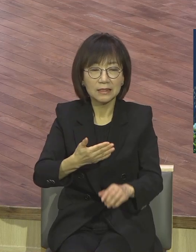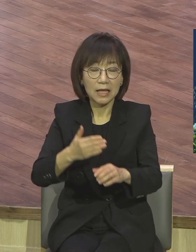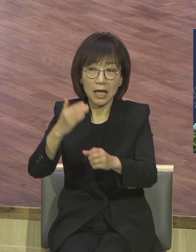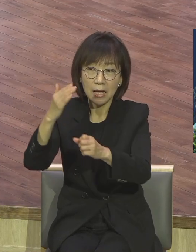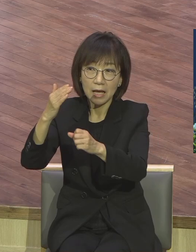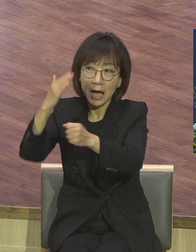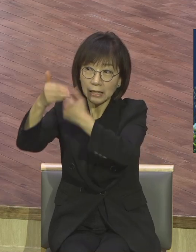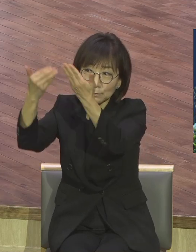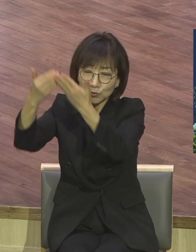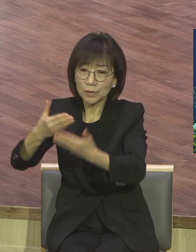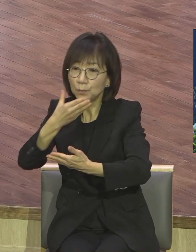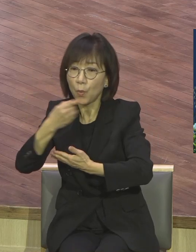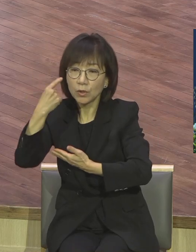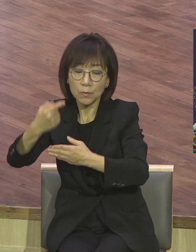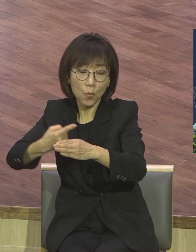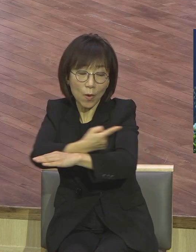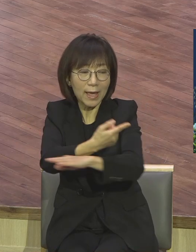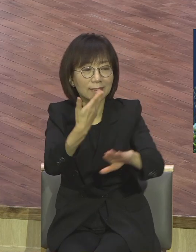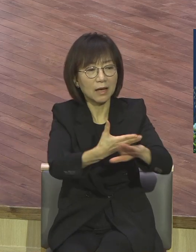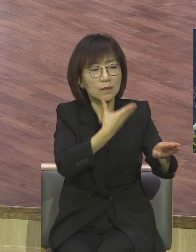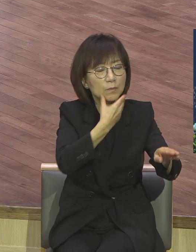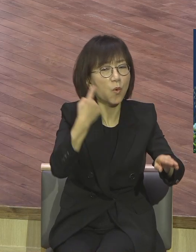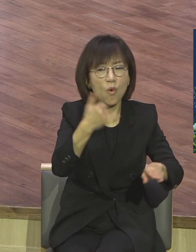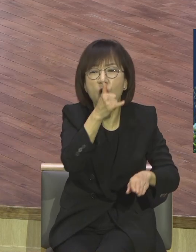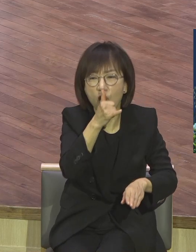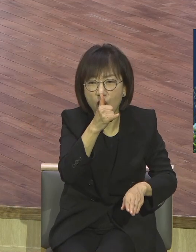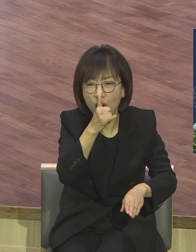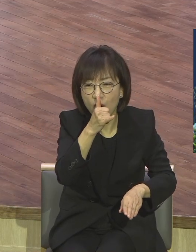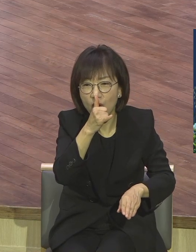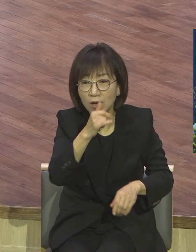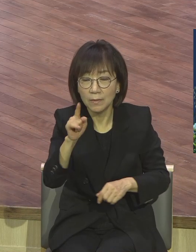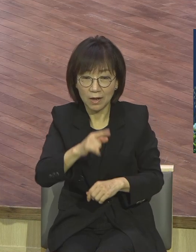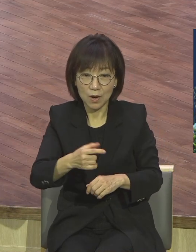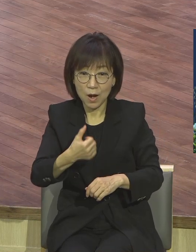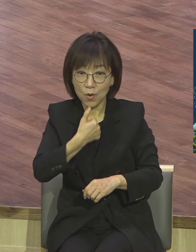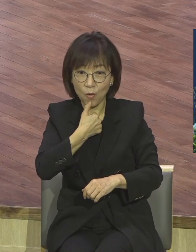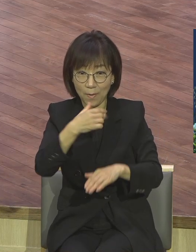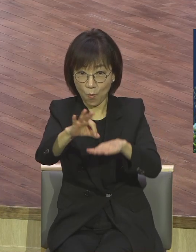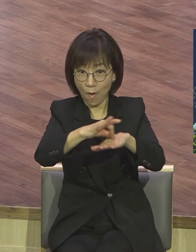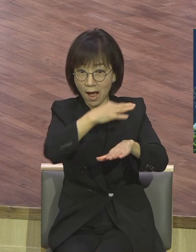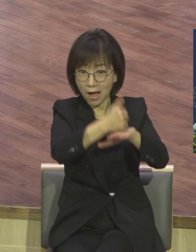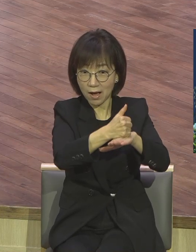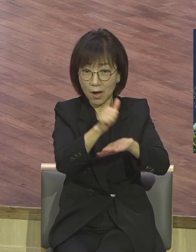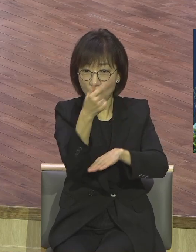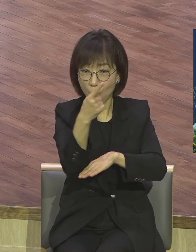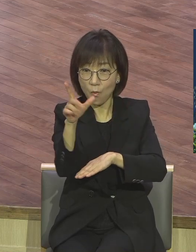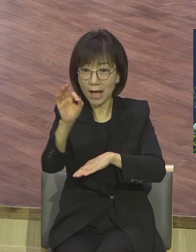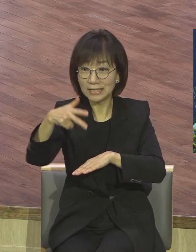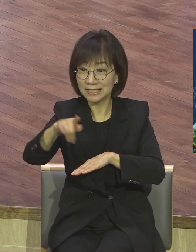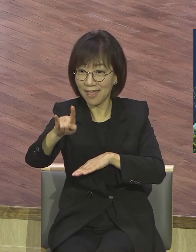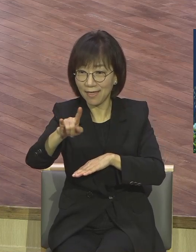있어서 그래요. 다른 복음이. 바로 로마 황제의 복음이었어요.